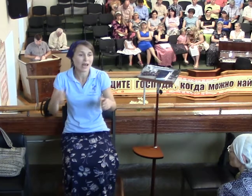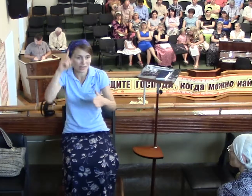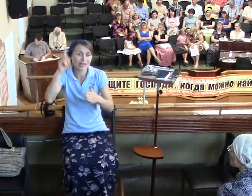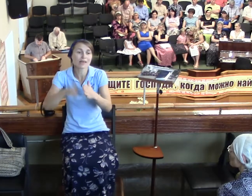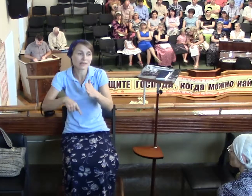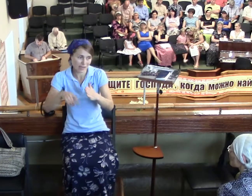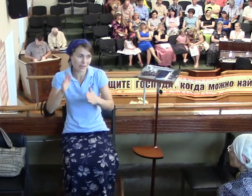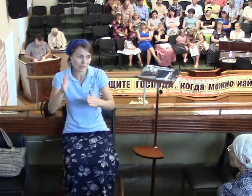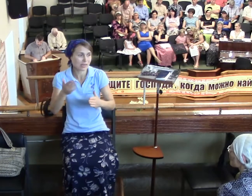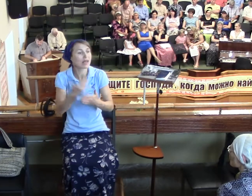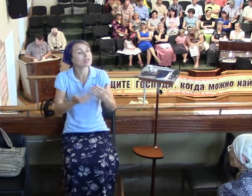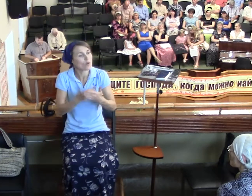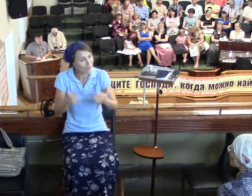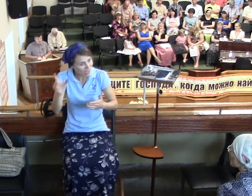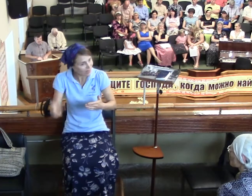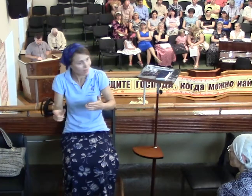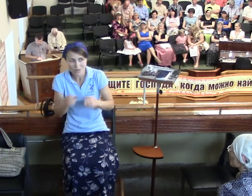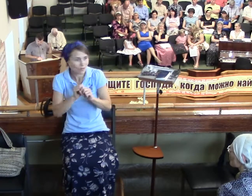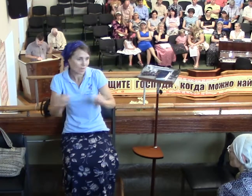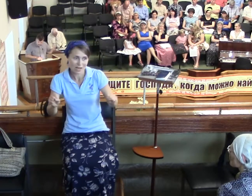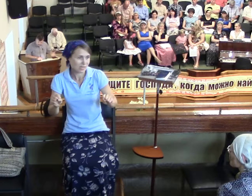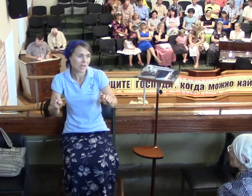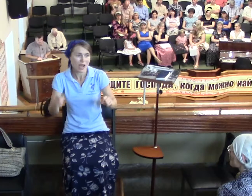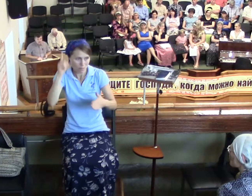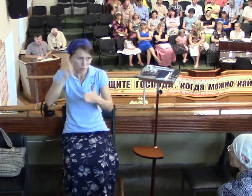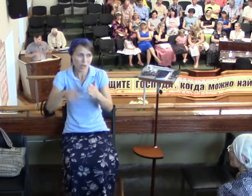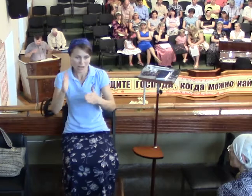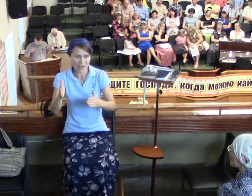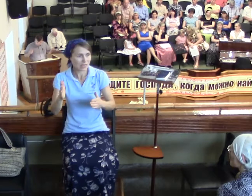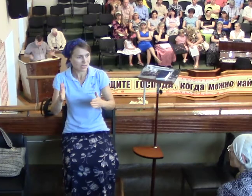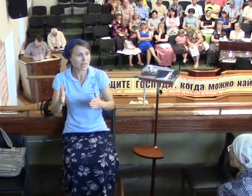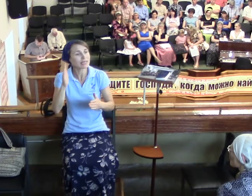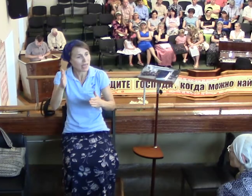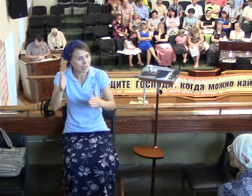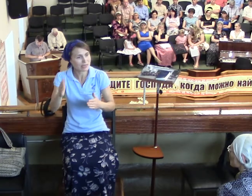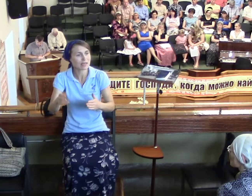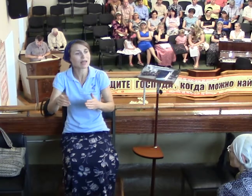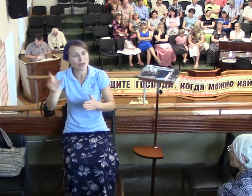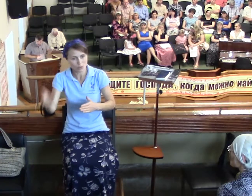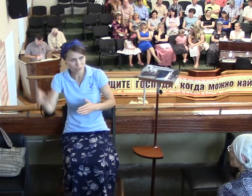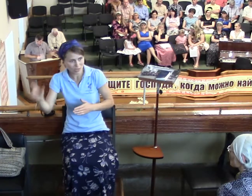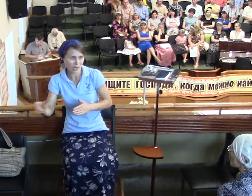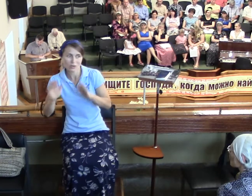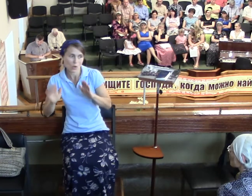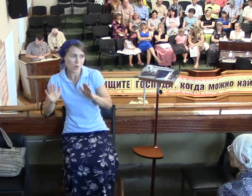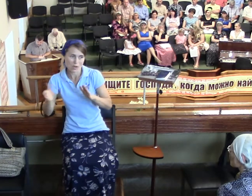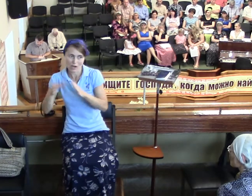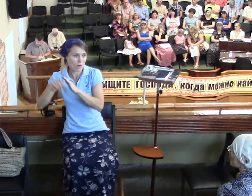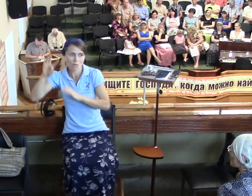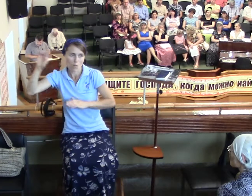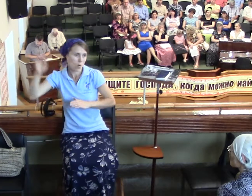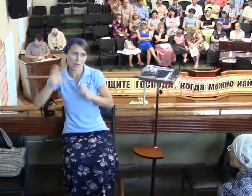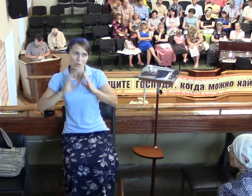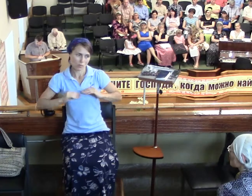не удалось избежать в жизни. И Давид многократно кается в них. Давид теряет покой для своей души. И в Псалме